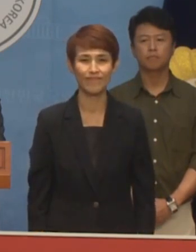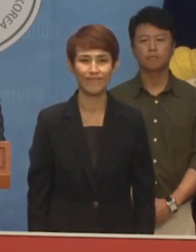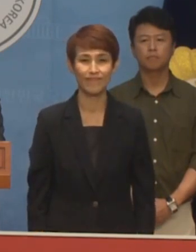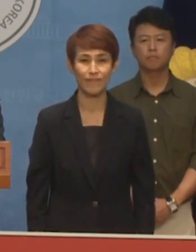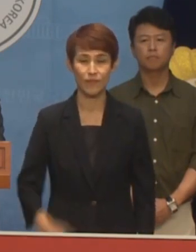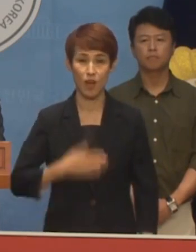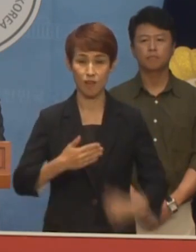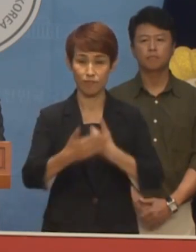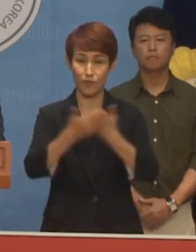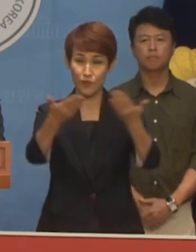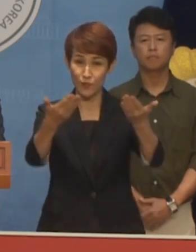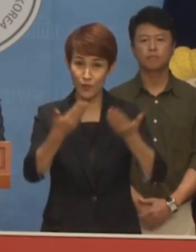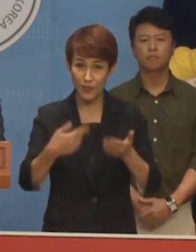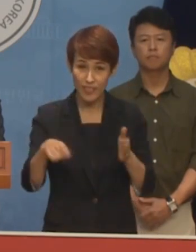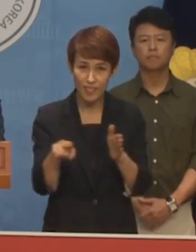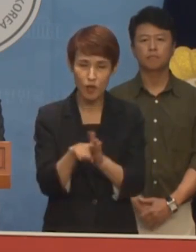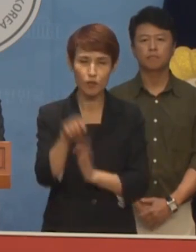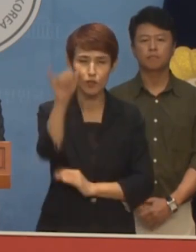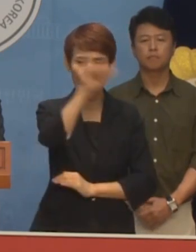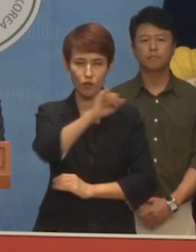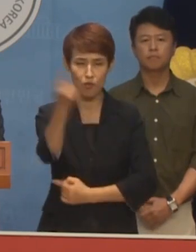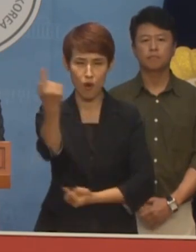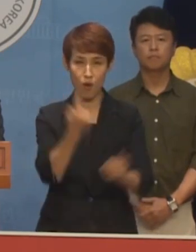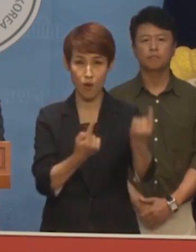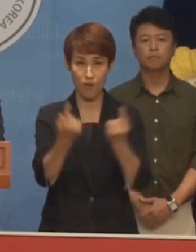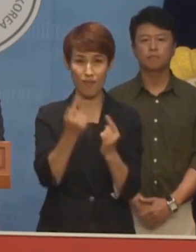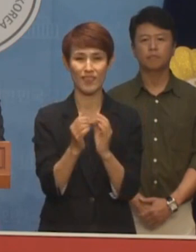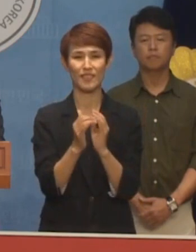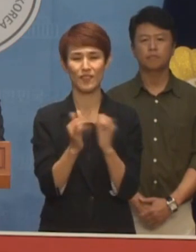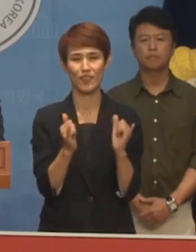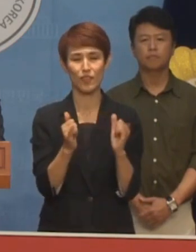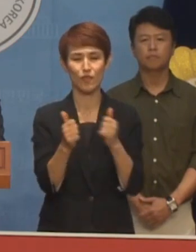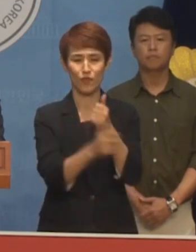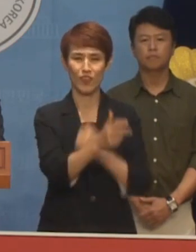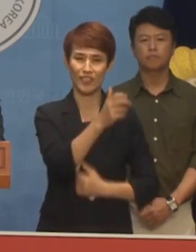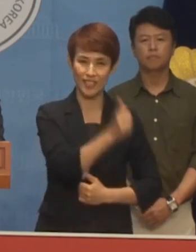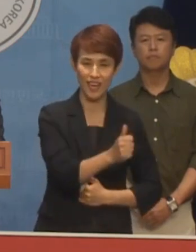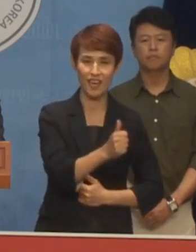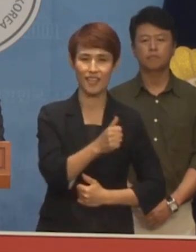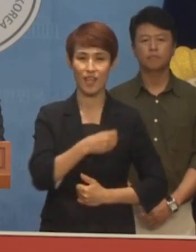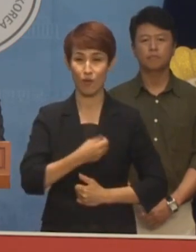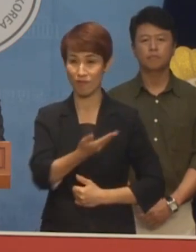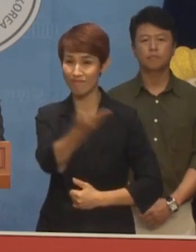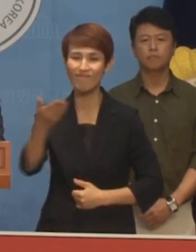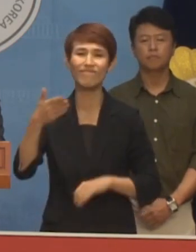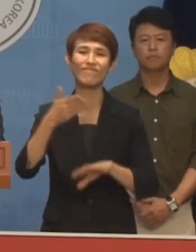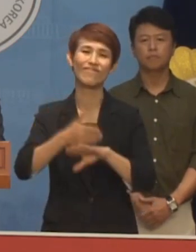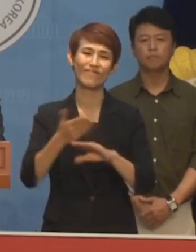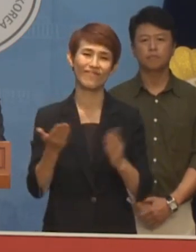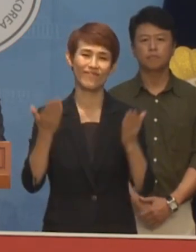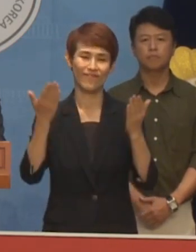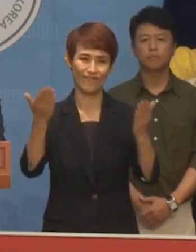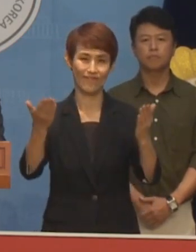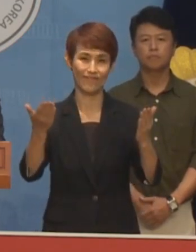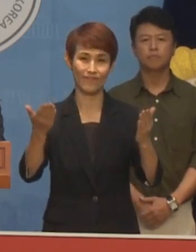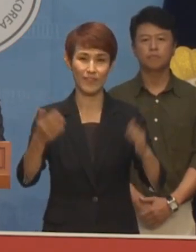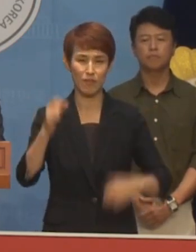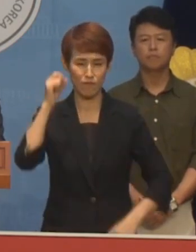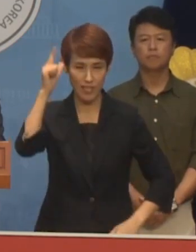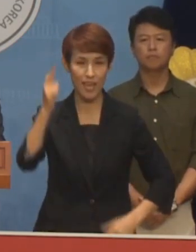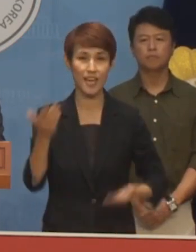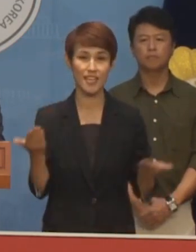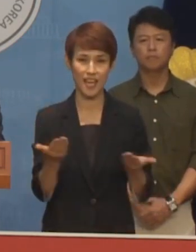저를 지지해 주시기 위해 전국 각지에서 와주신 직전 청년위원장님과 청년 당원분들께도 감사의 말씀드리며 이 위대한